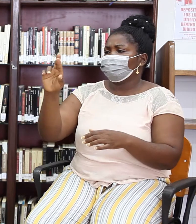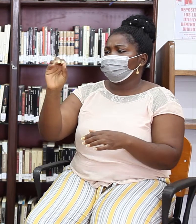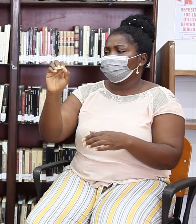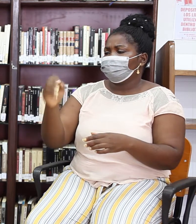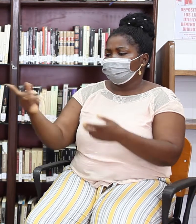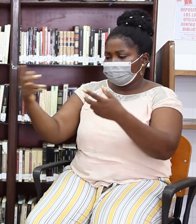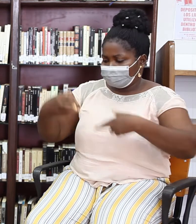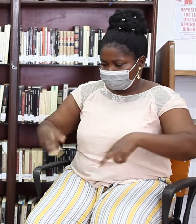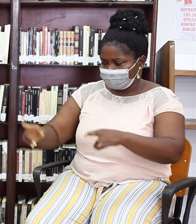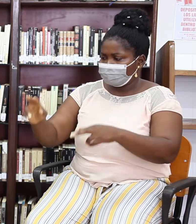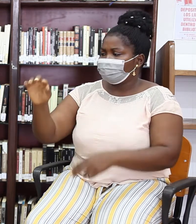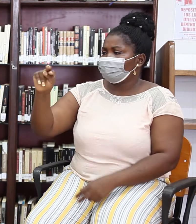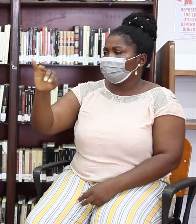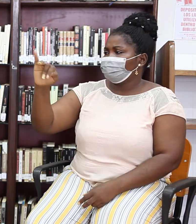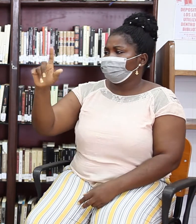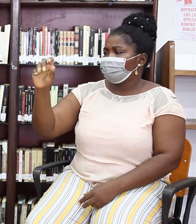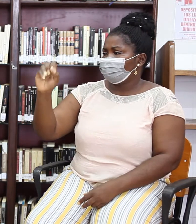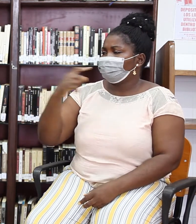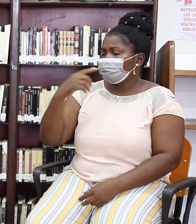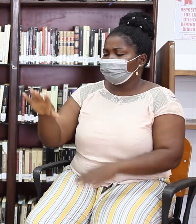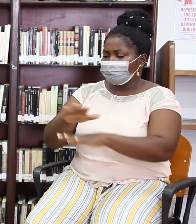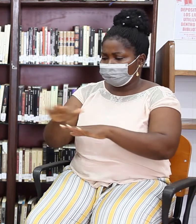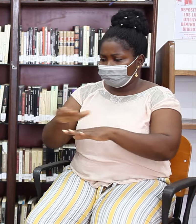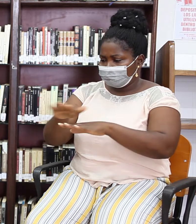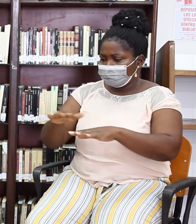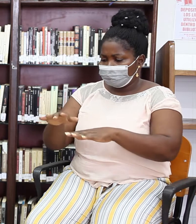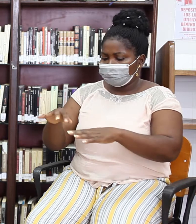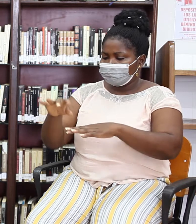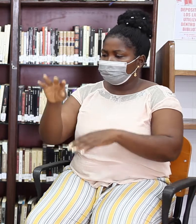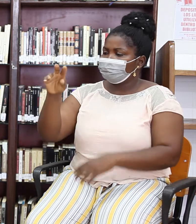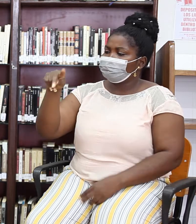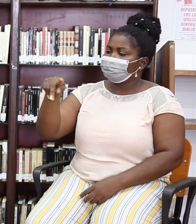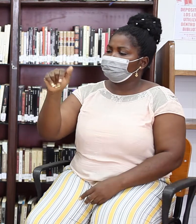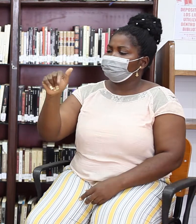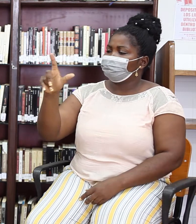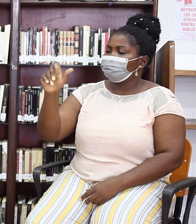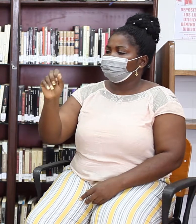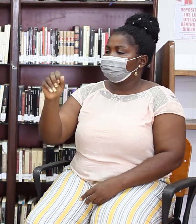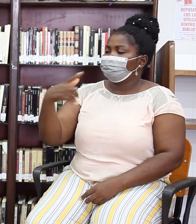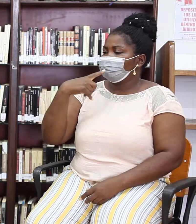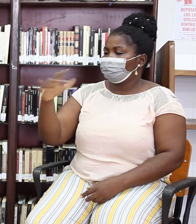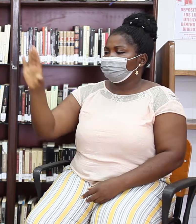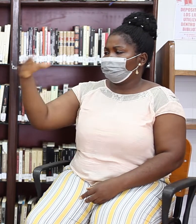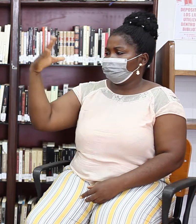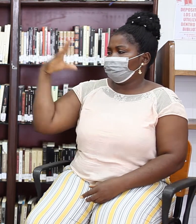río Nilo y estaba adornado con plata traído del río Congo,